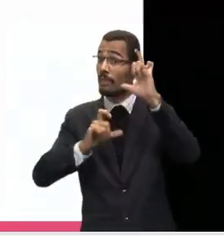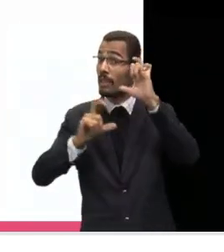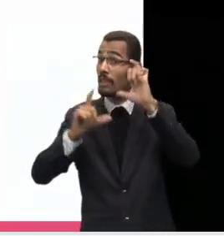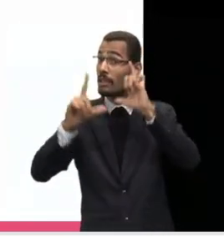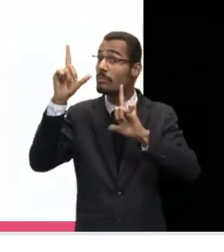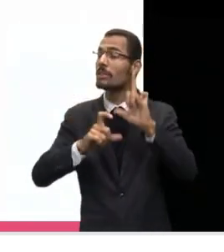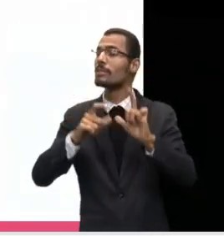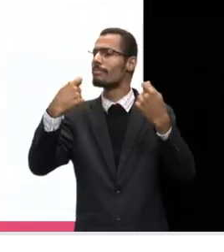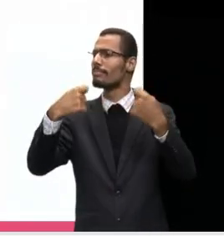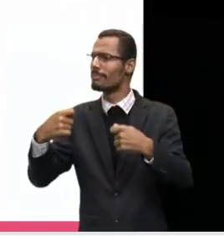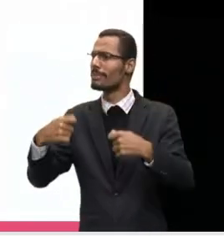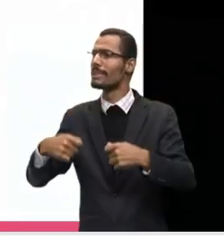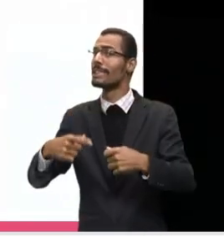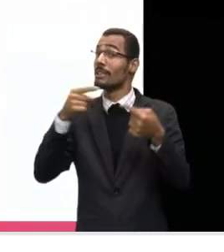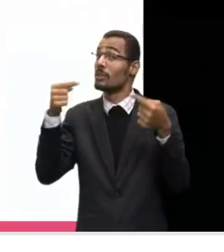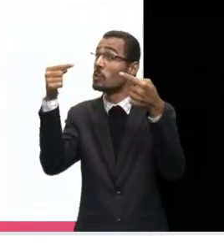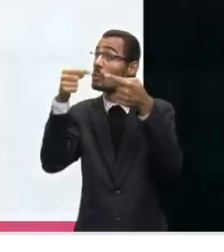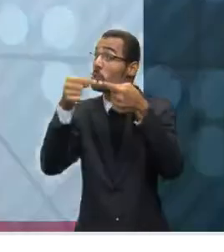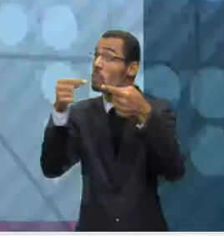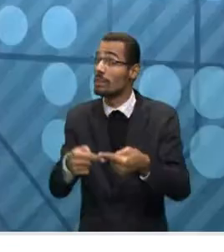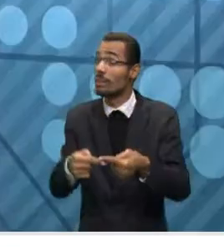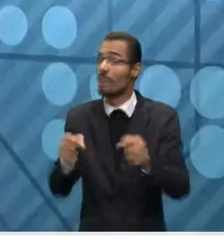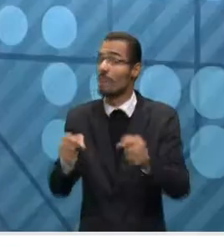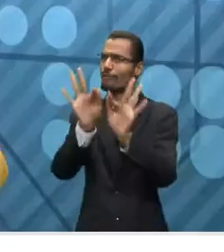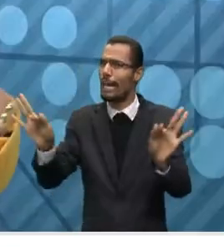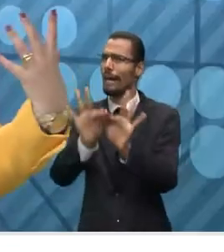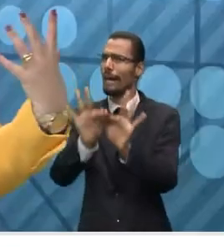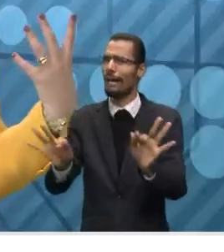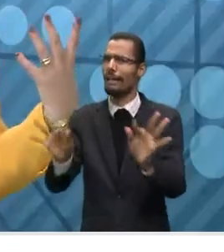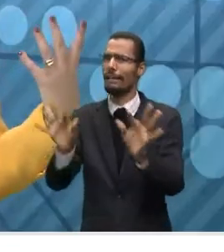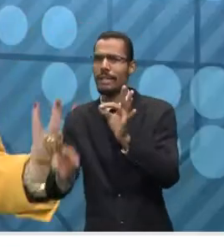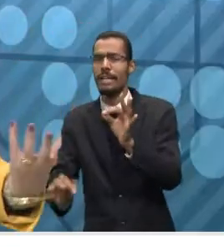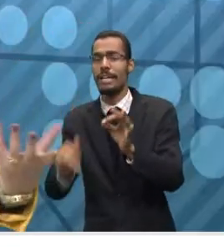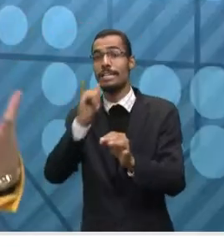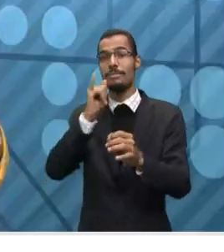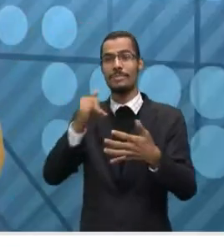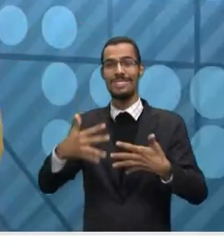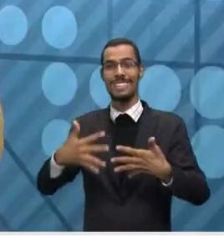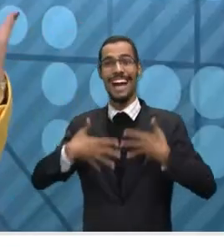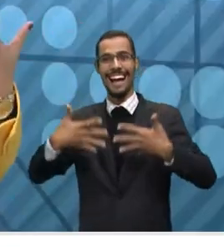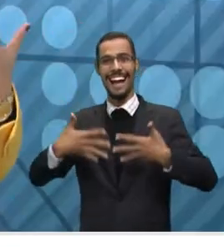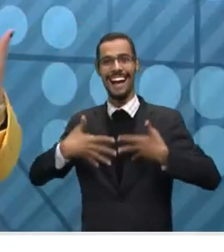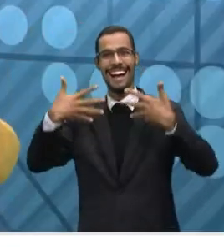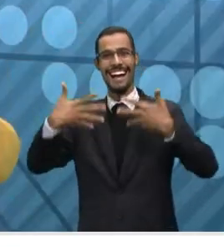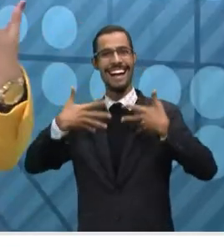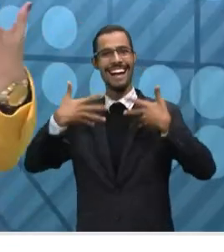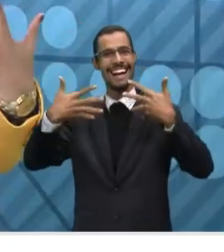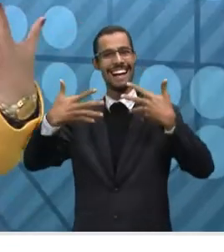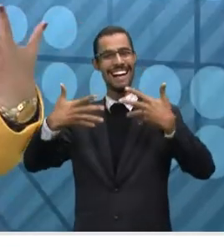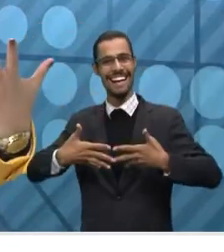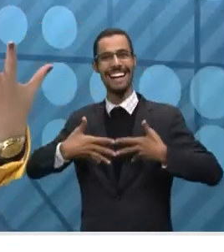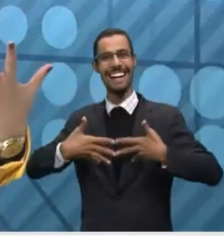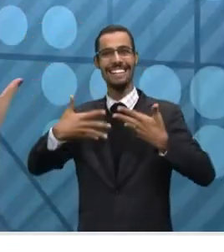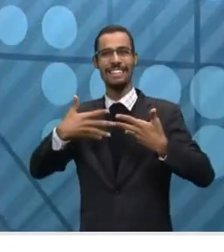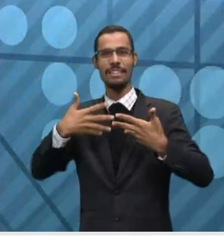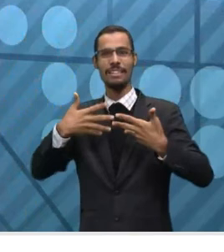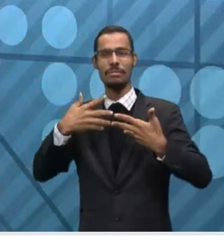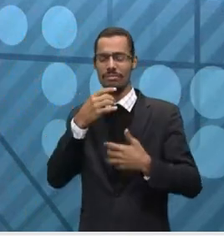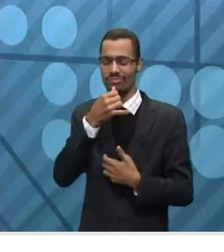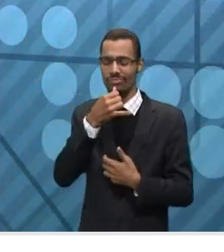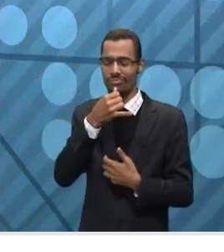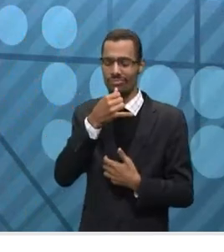elas precisam ser coerentes com o discurso, né? Então, se é alegre, é defesa, se é algo mais